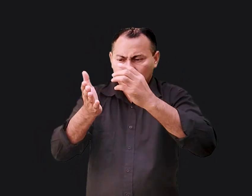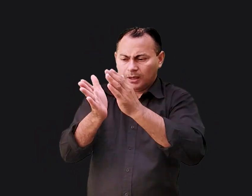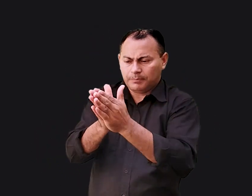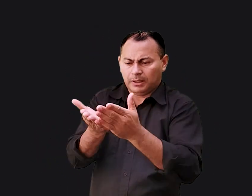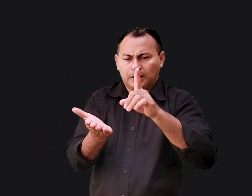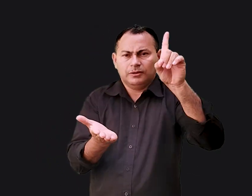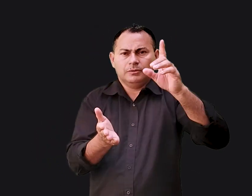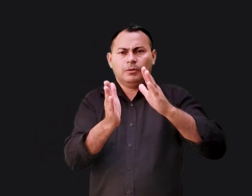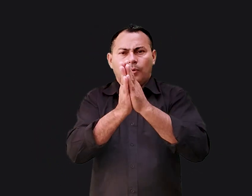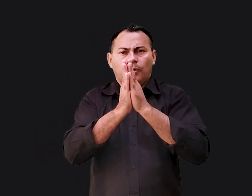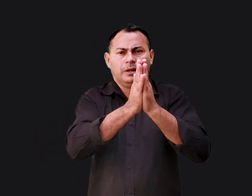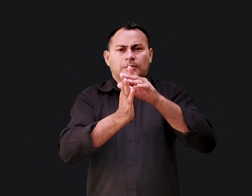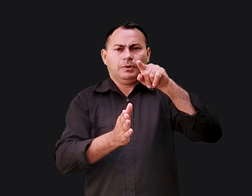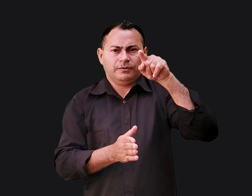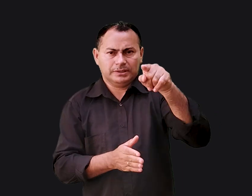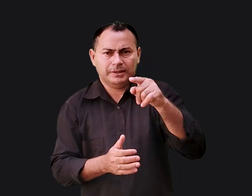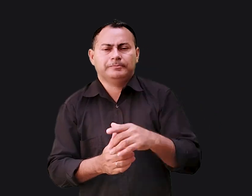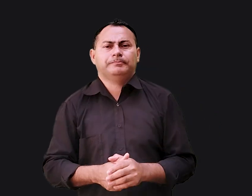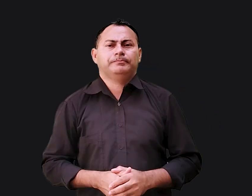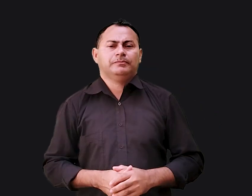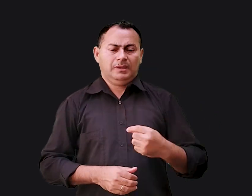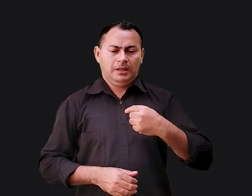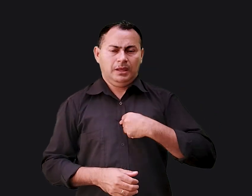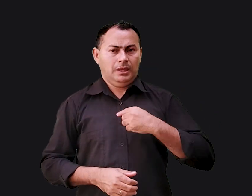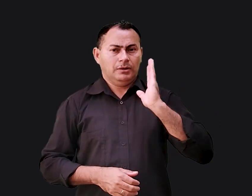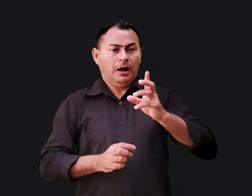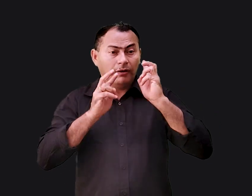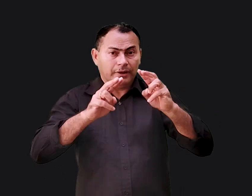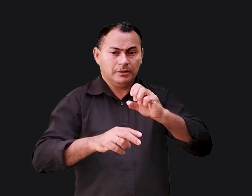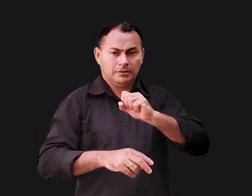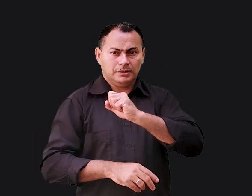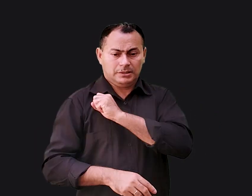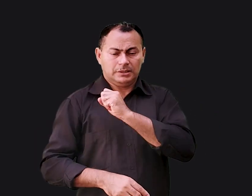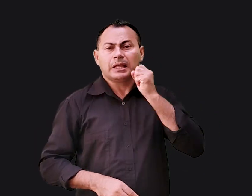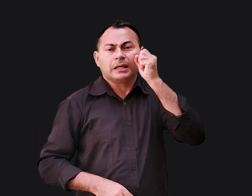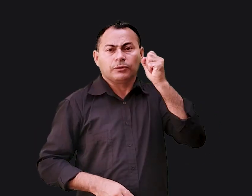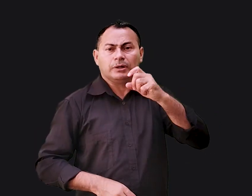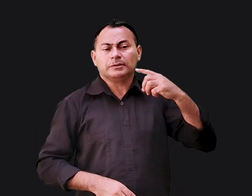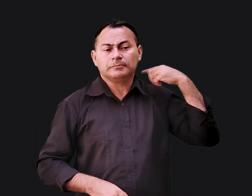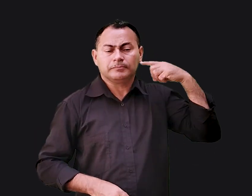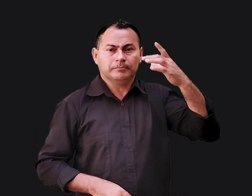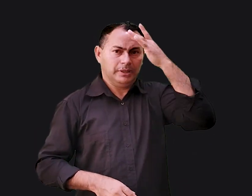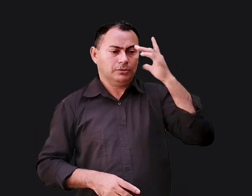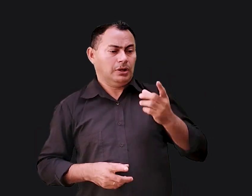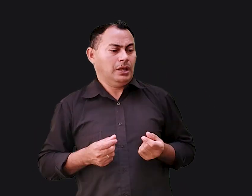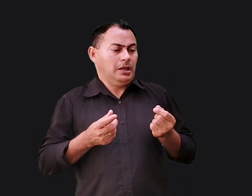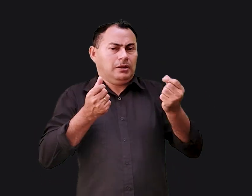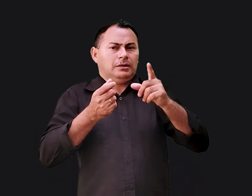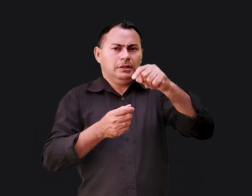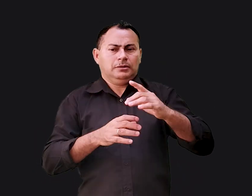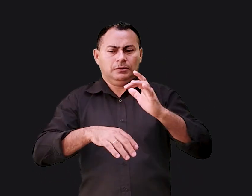às Escrituras e orar por você. Eu já vi senadores e deputados e pessoas de alto escalão serem